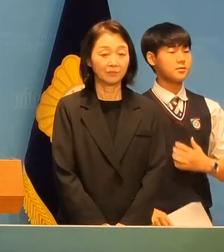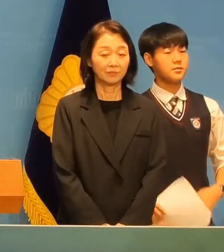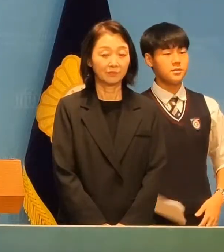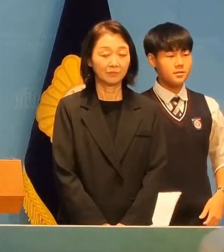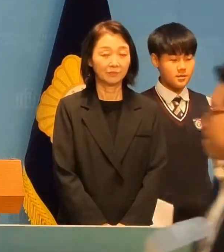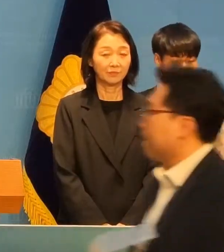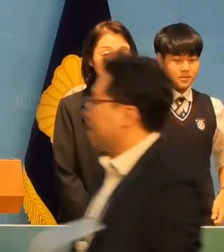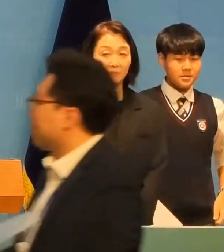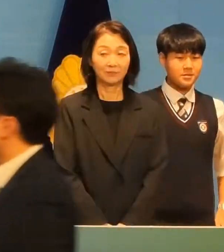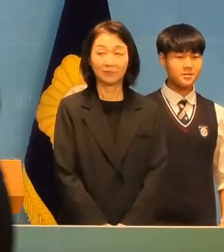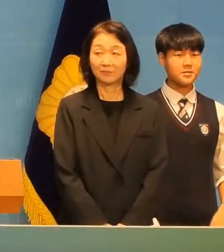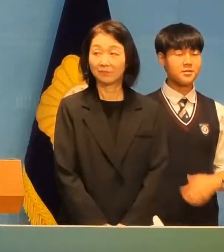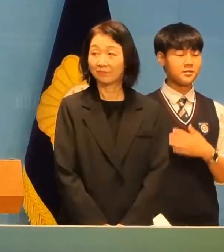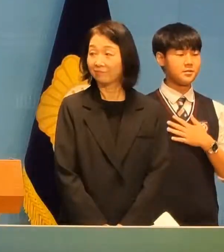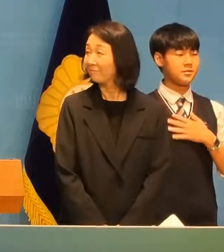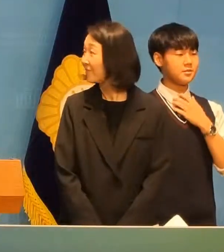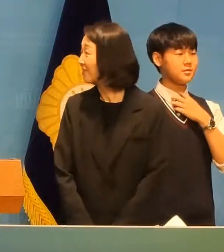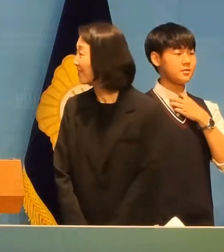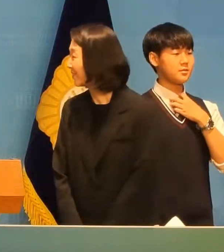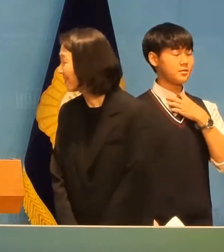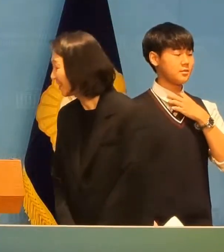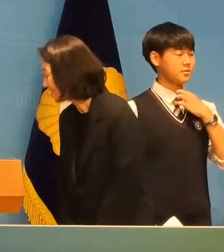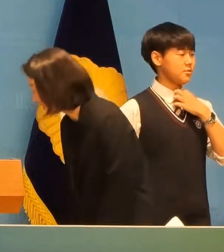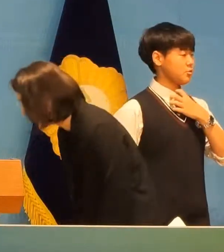잘 부탁드립니다.